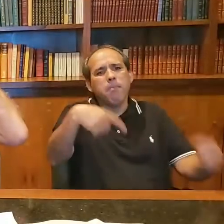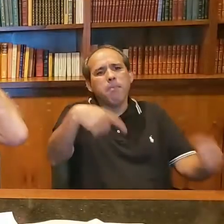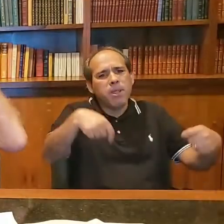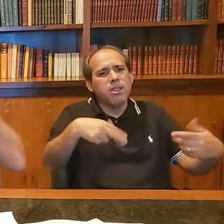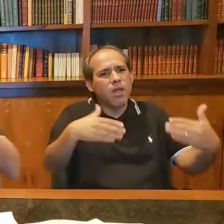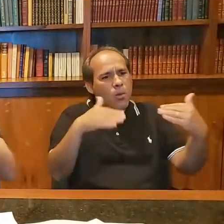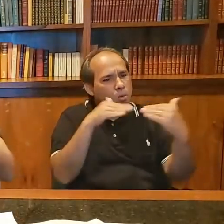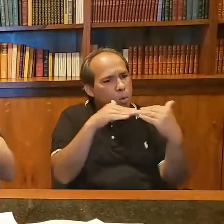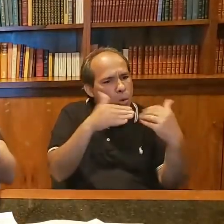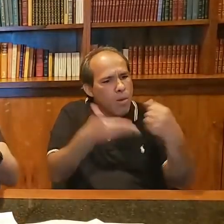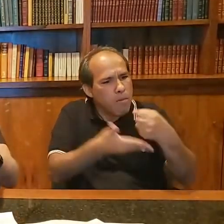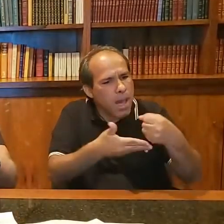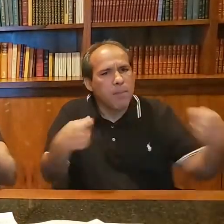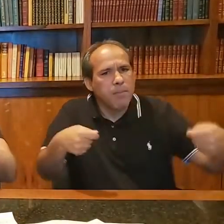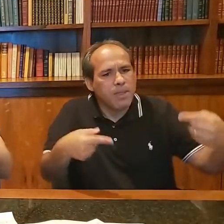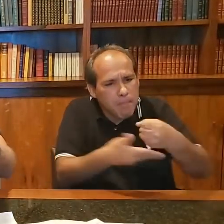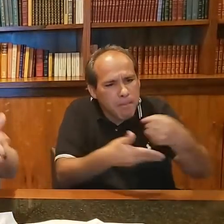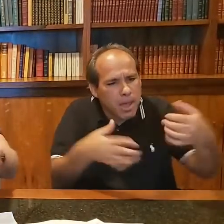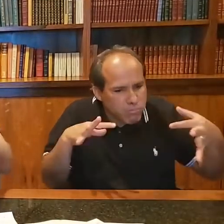coisa,